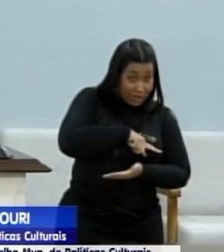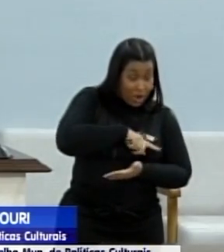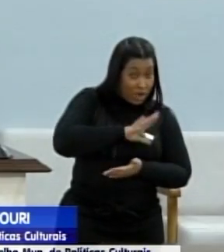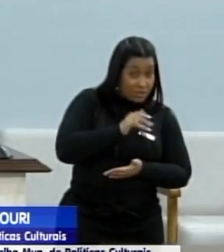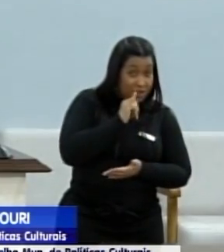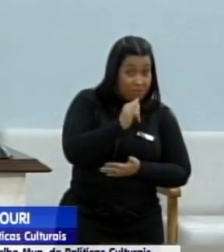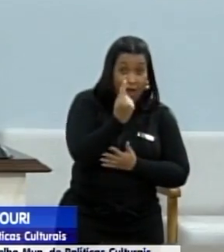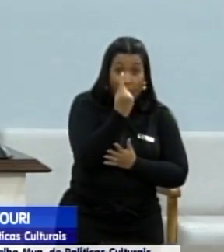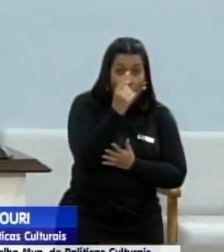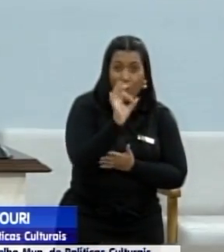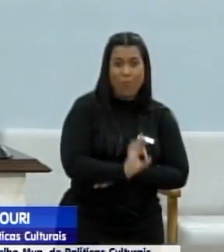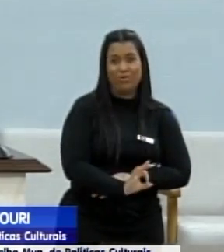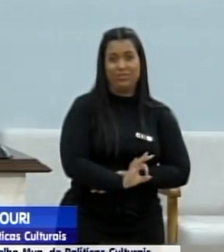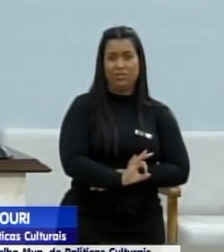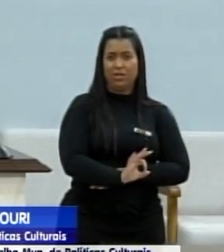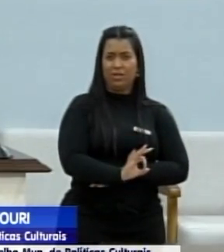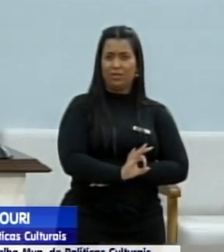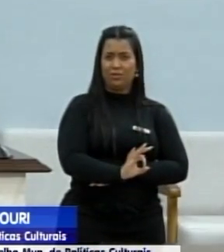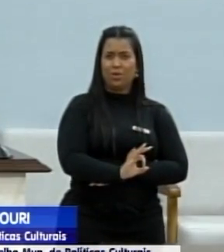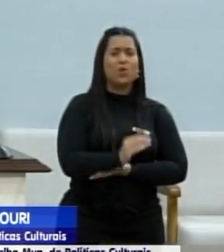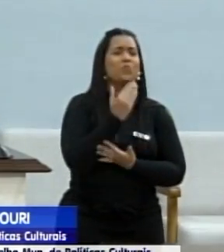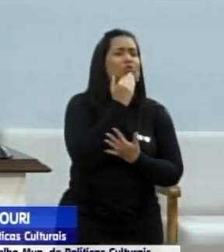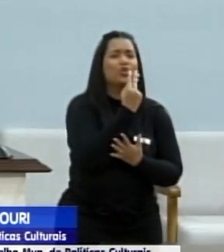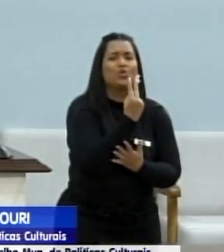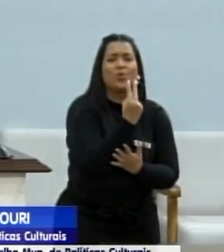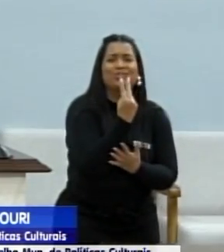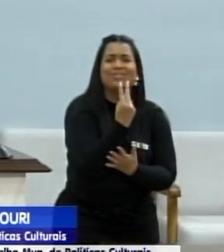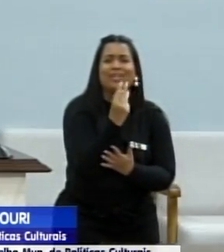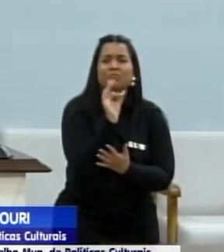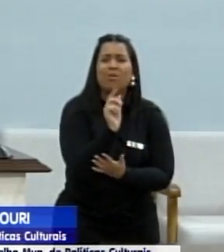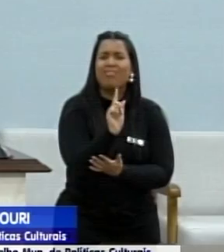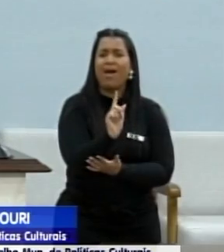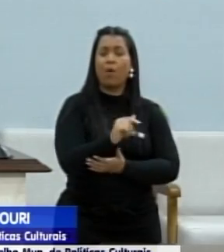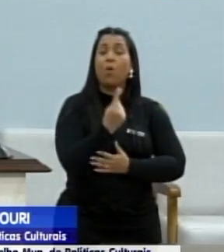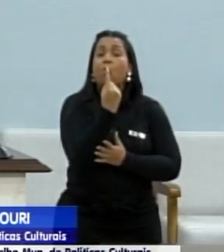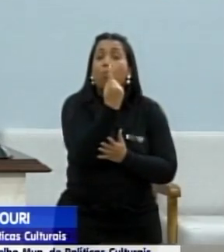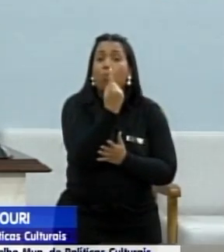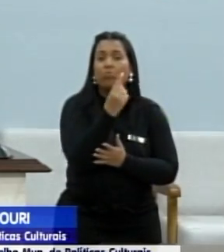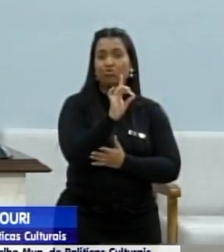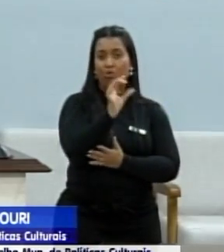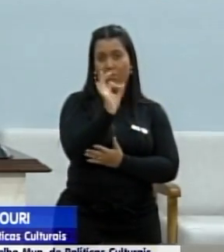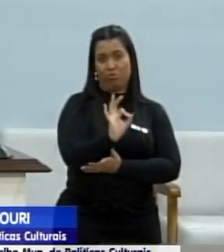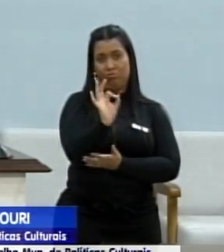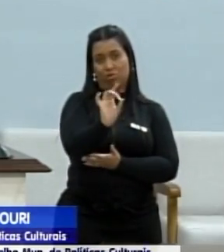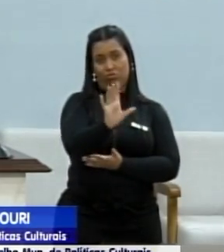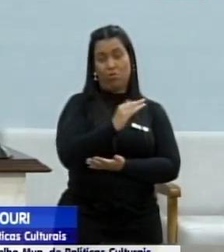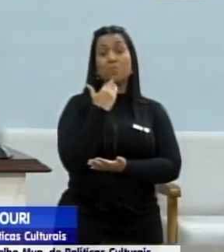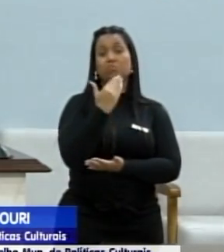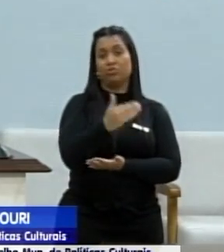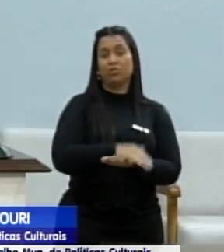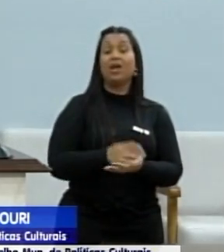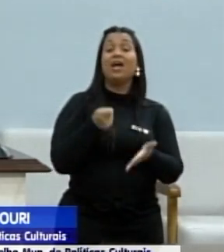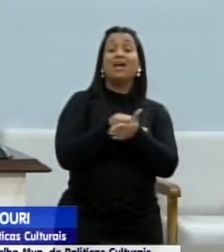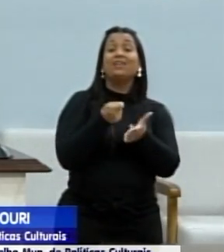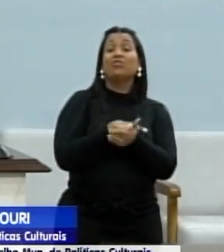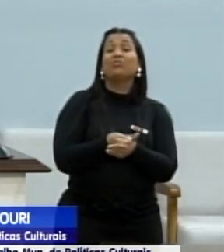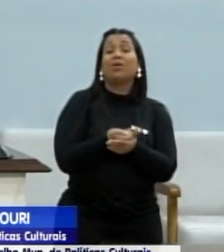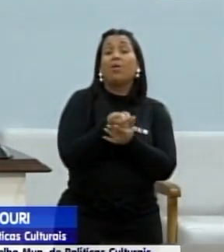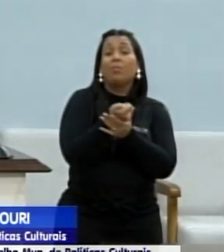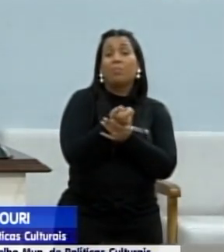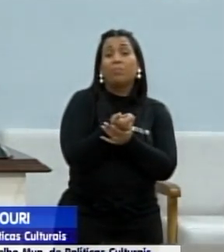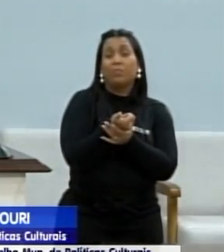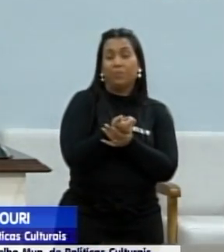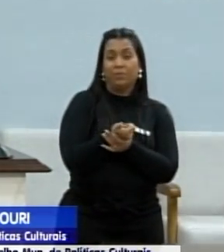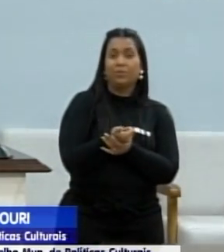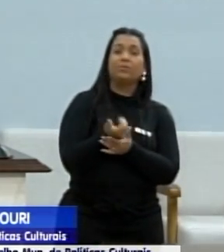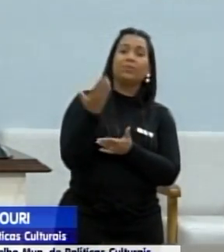como 1%. A gente não vem aqui pedir 2, pedir 3, é 1%. Essa luta é o mínimo. Quando